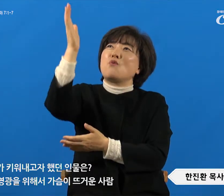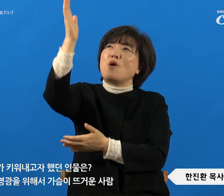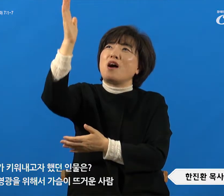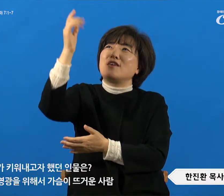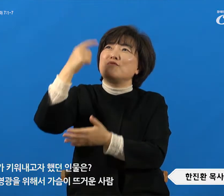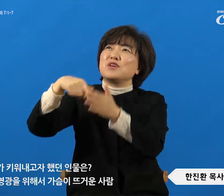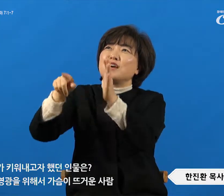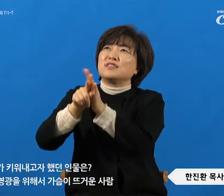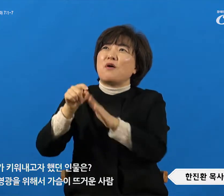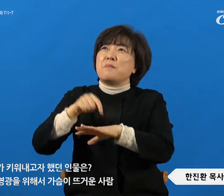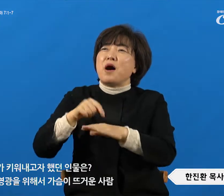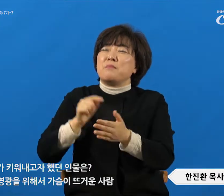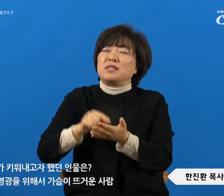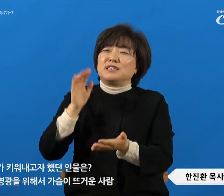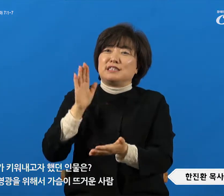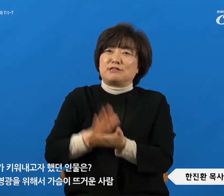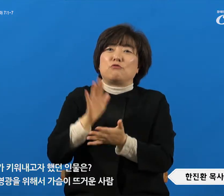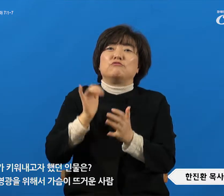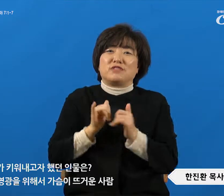사람이었습니다.